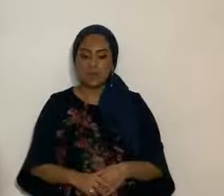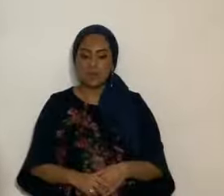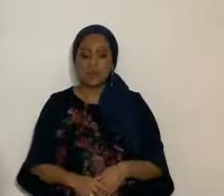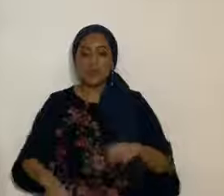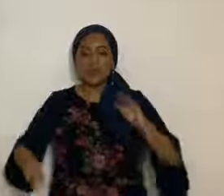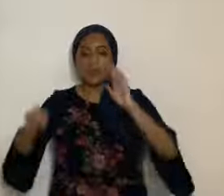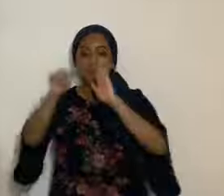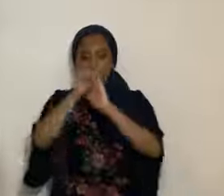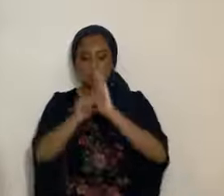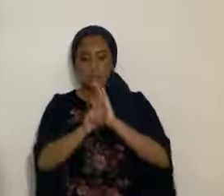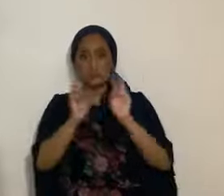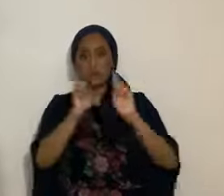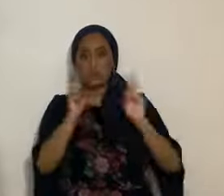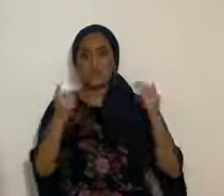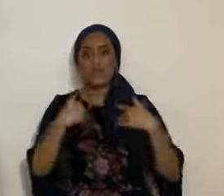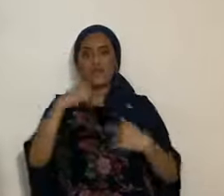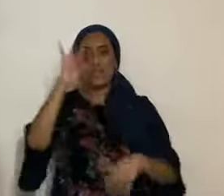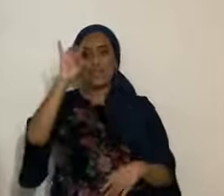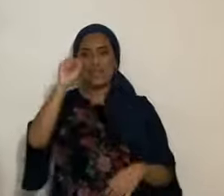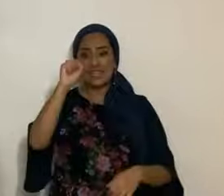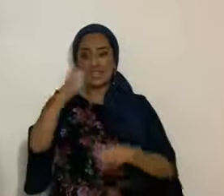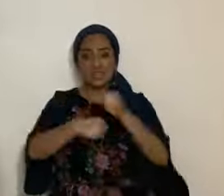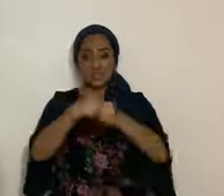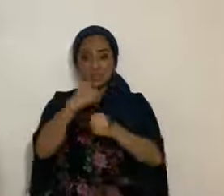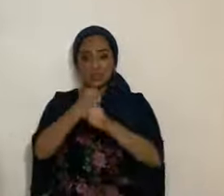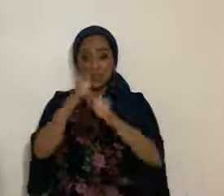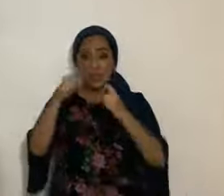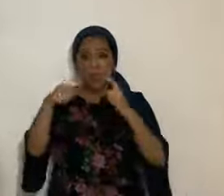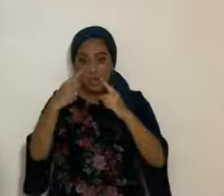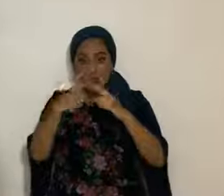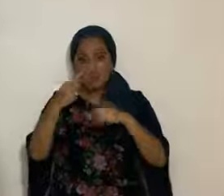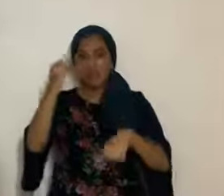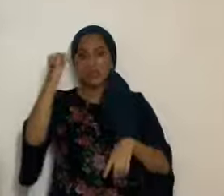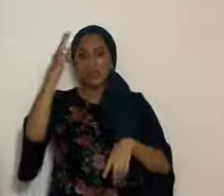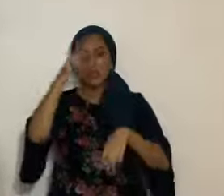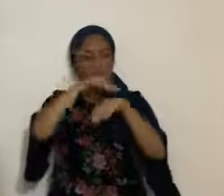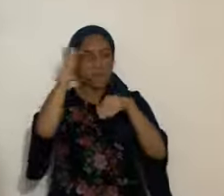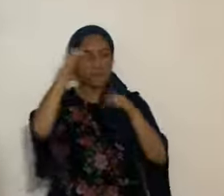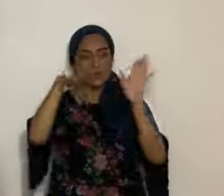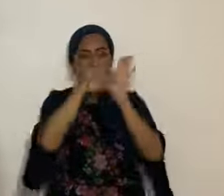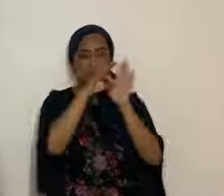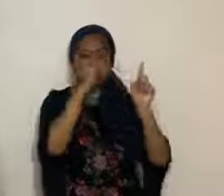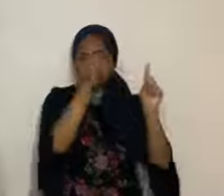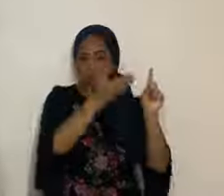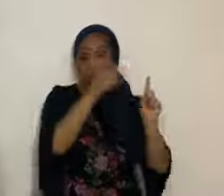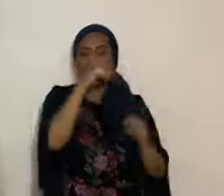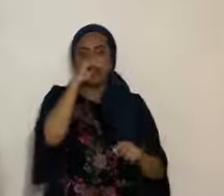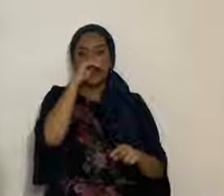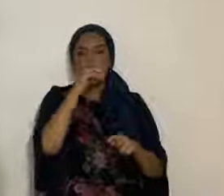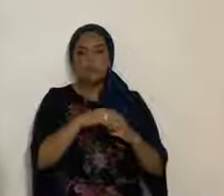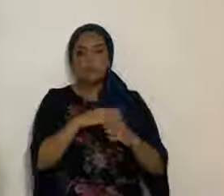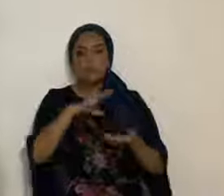Moisés ya tenía 80 años cuando el Eterno precisamente lo llama. Lo que vimos en el relato del capítulo